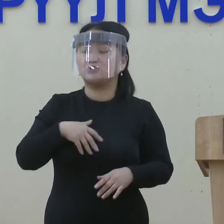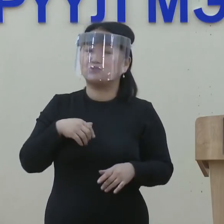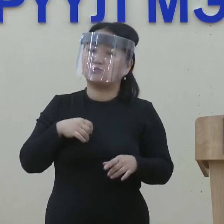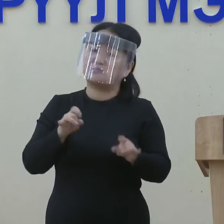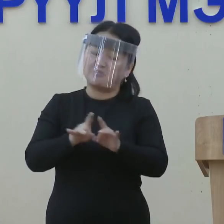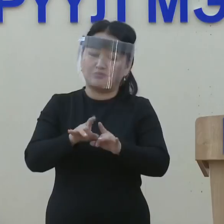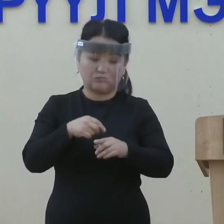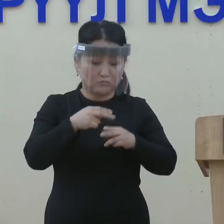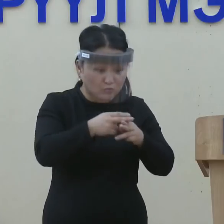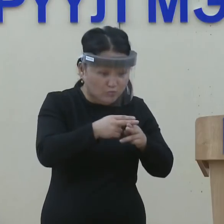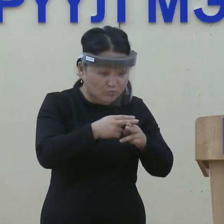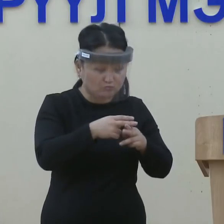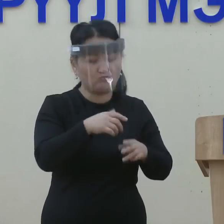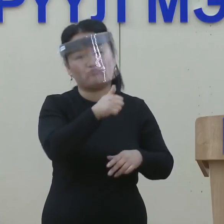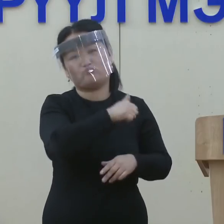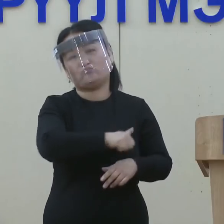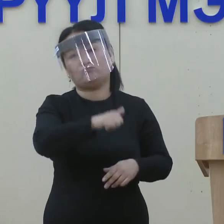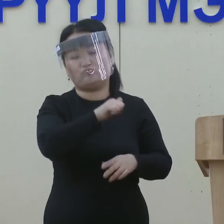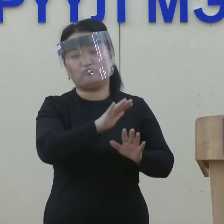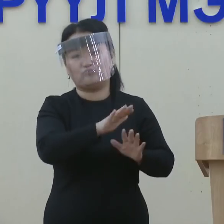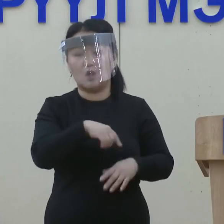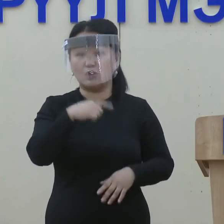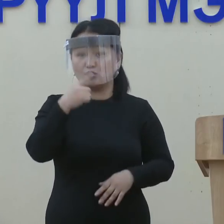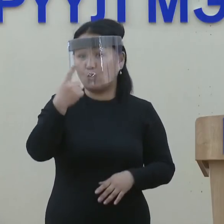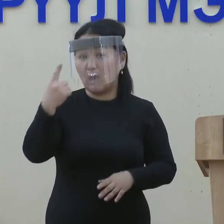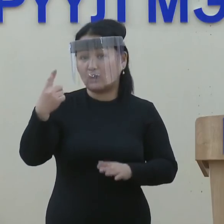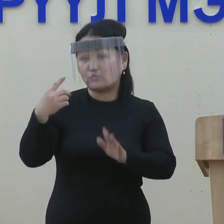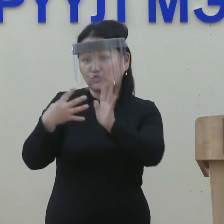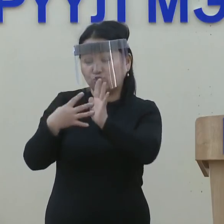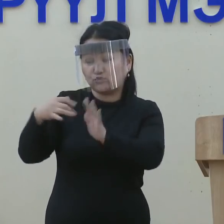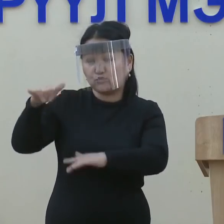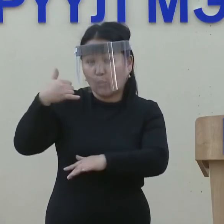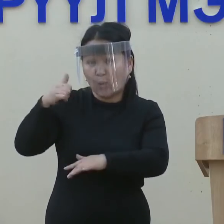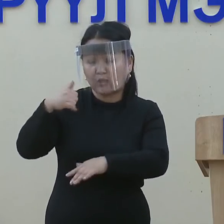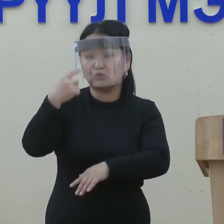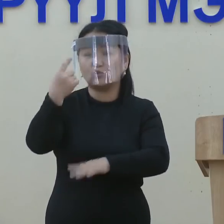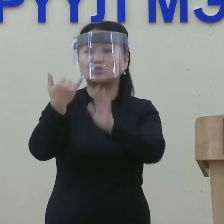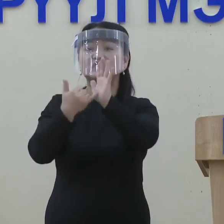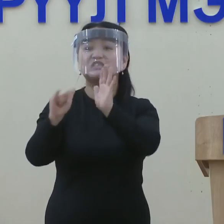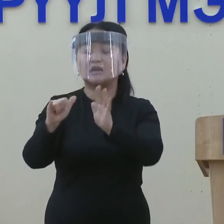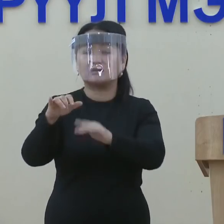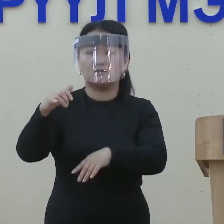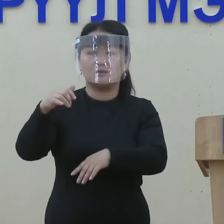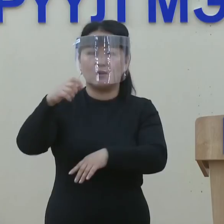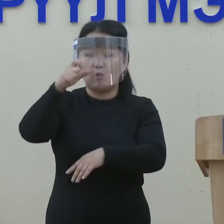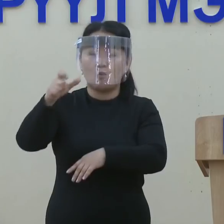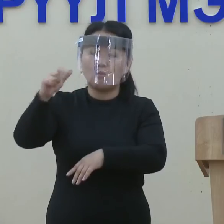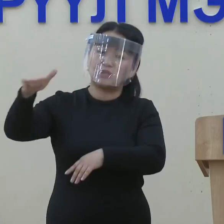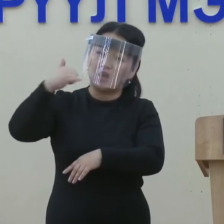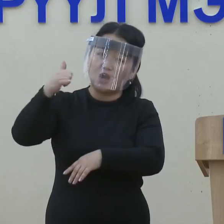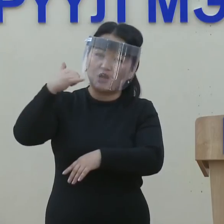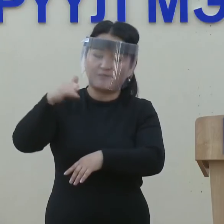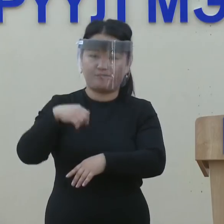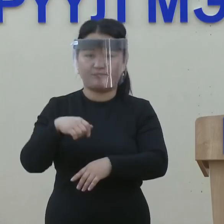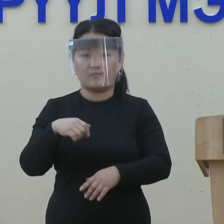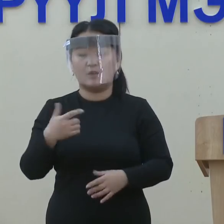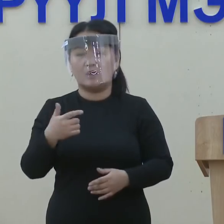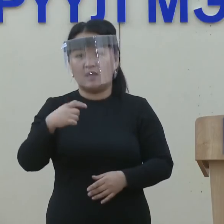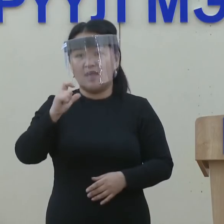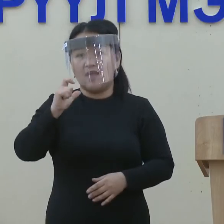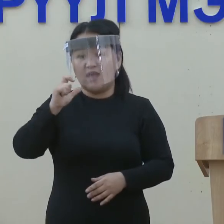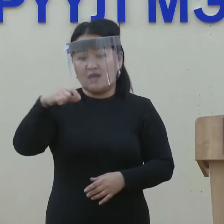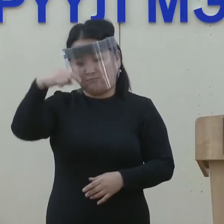байна. За 119 тусгай дугаарт бол 160-д бол дуудлага ирсэн байгаа. За дуудлагын ихэнх хувь нь бол